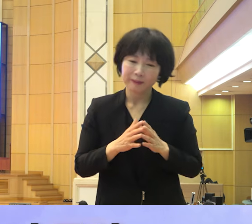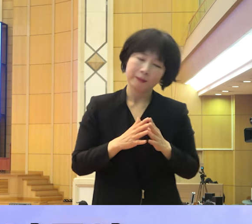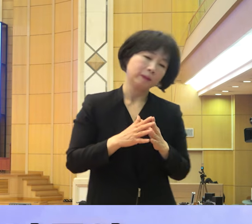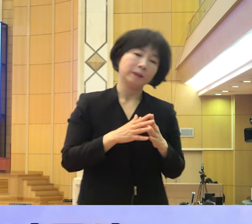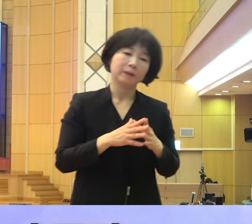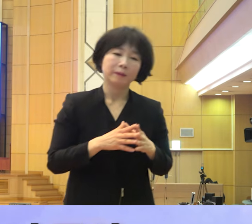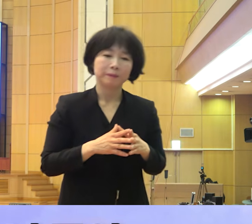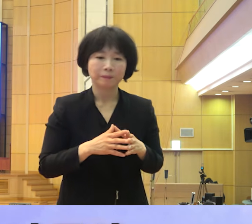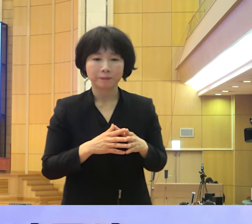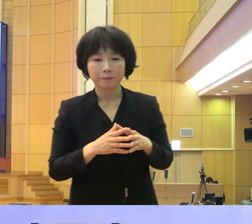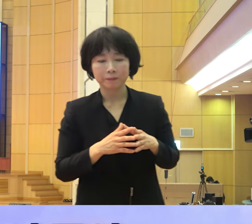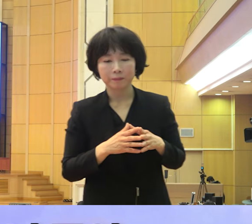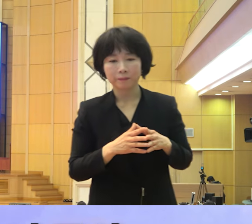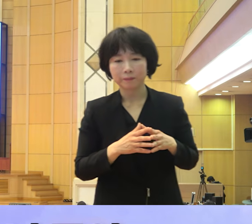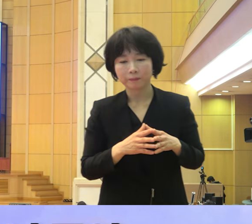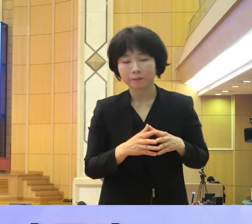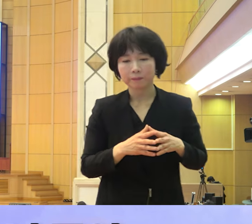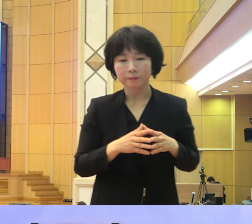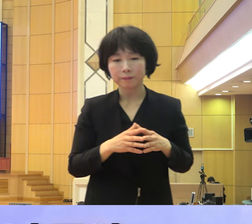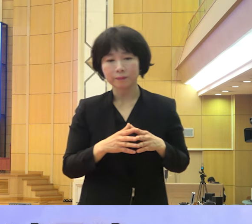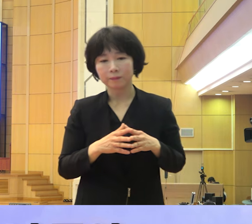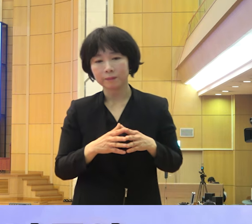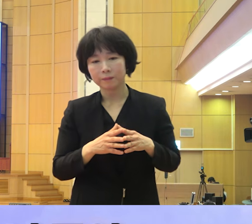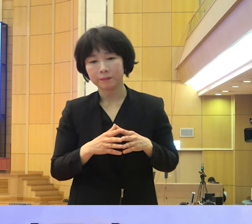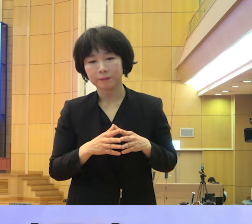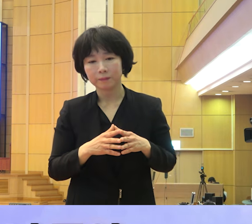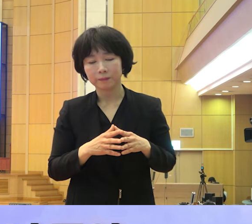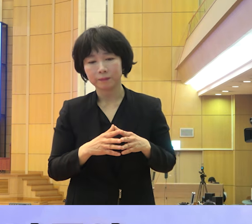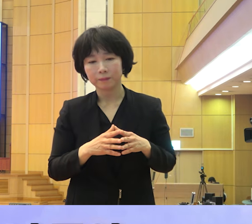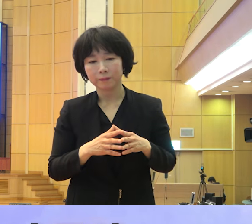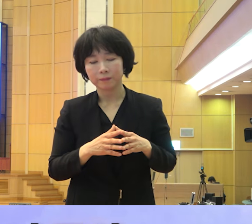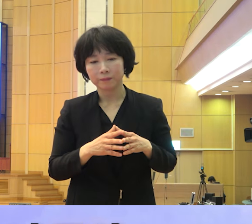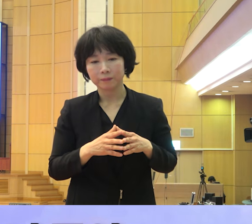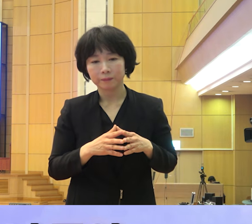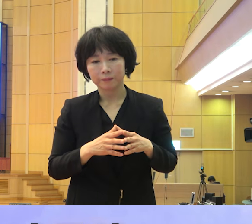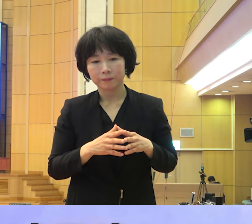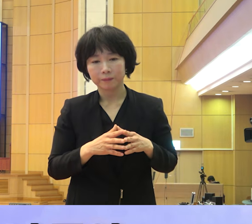수가 여인을 통해서, 또는 38년 병자를 고침을 통해서,